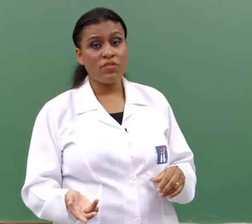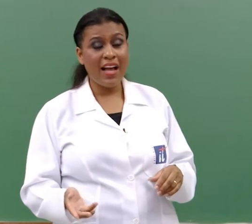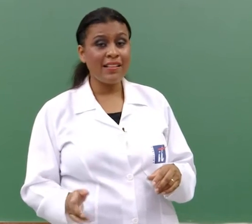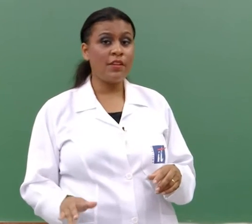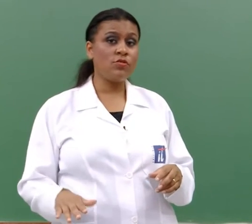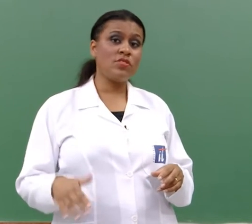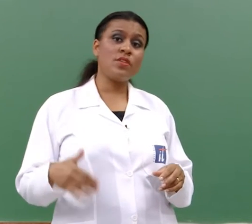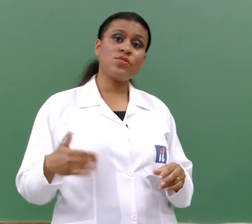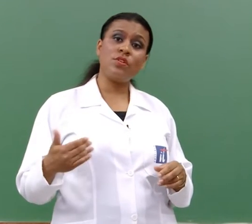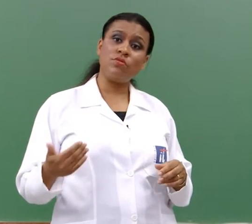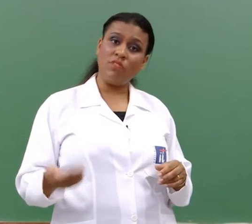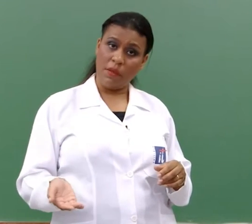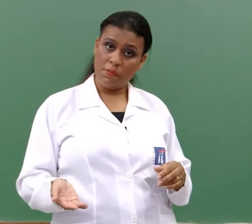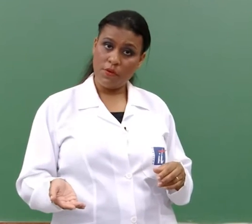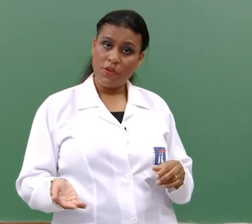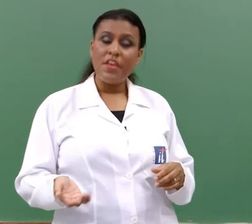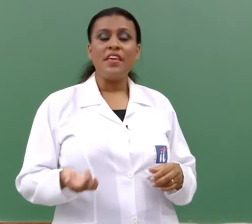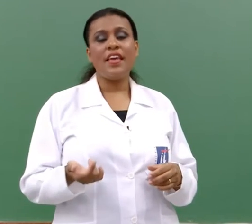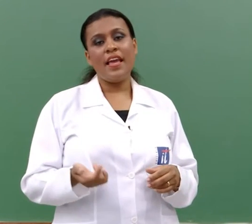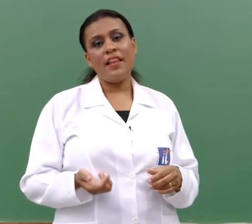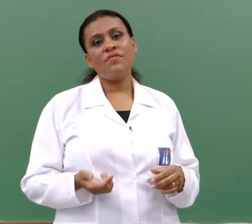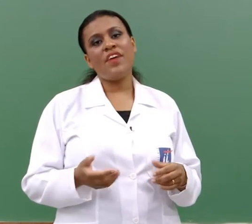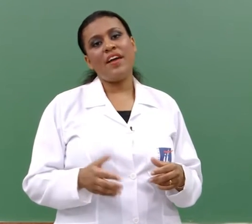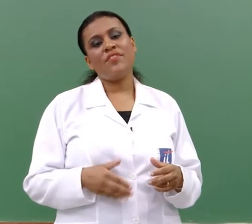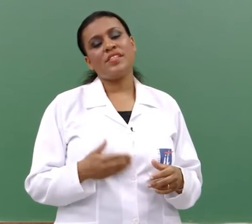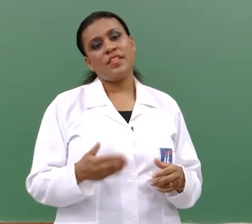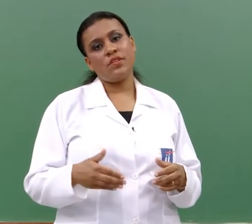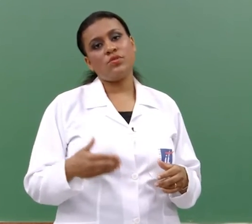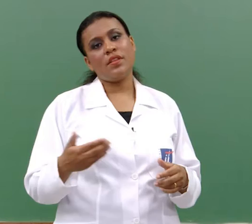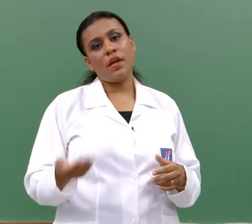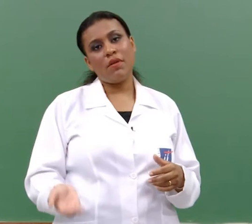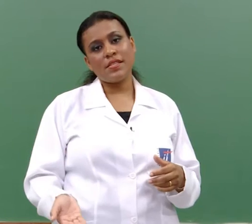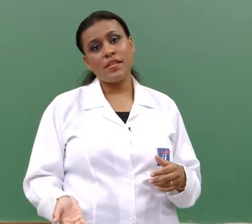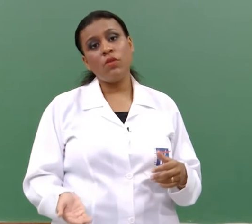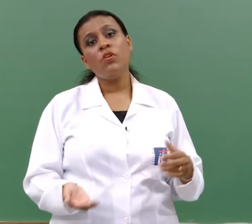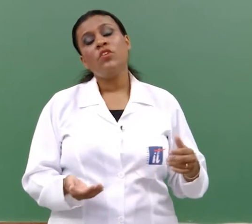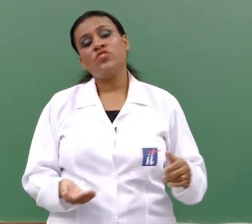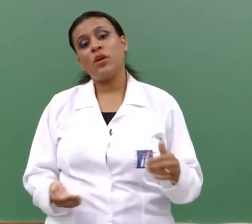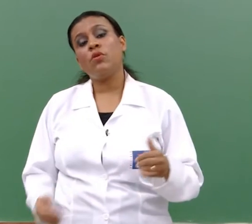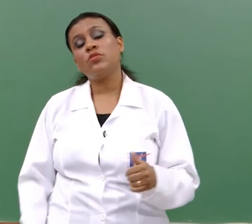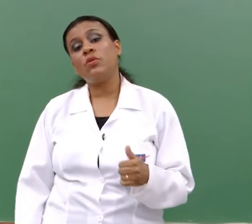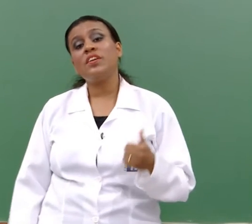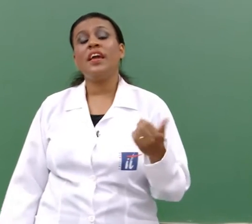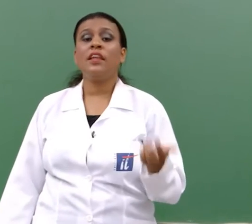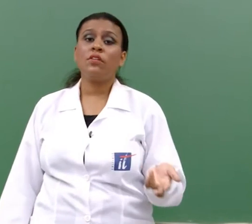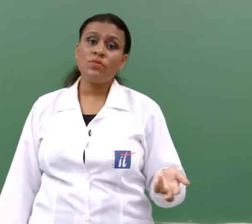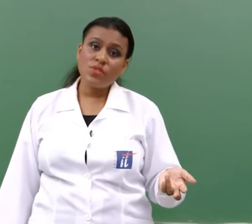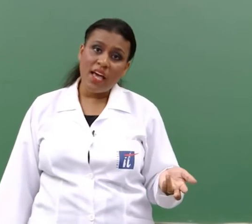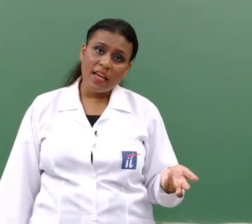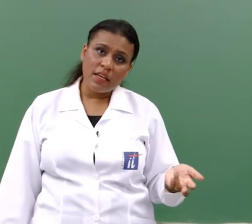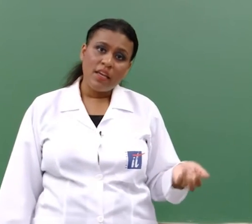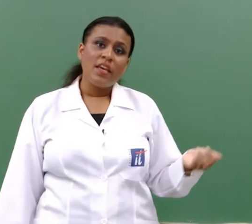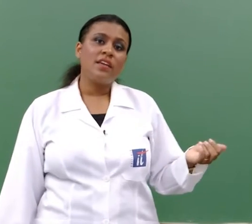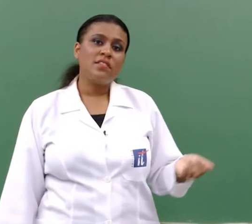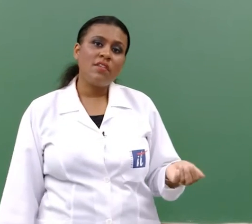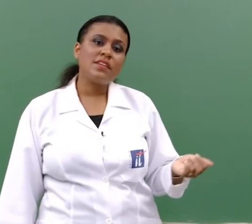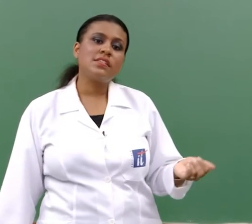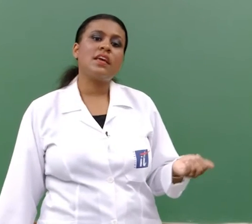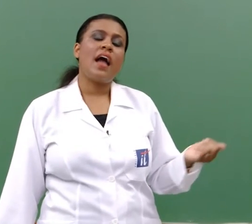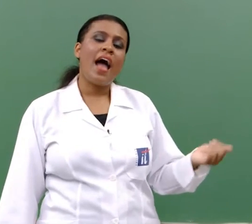cada aluno tem o seu tempo. E ele vai fazendo a sua adequação de acordo com o que ele consegue. Então, assim,